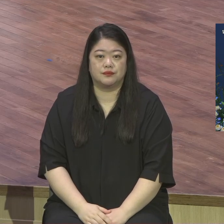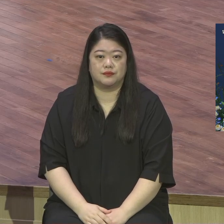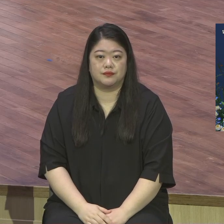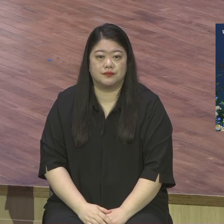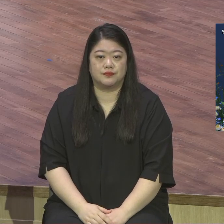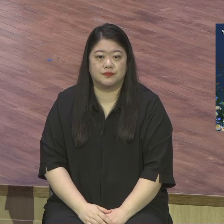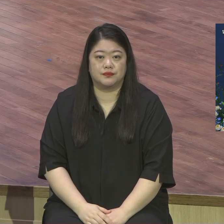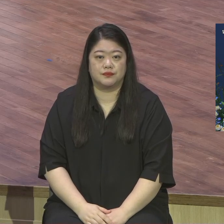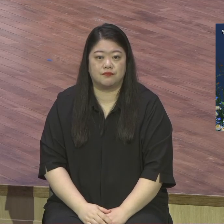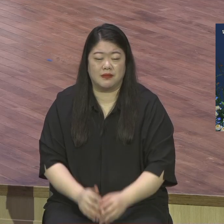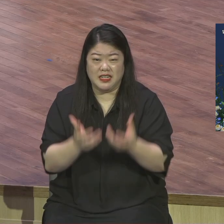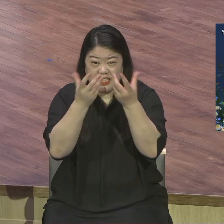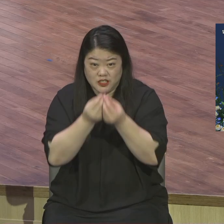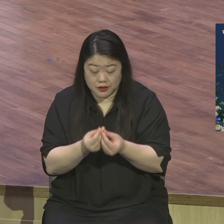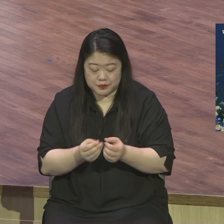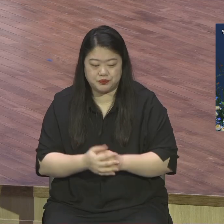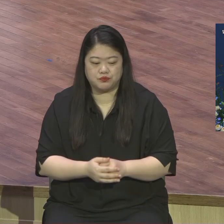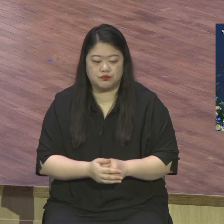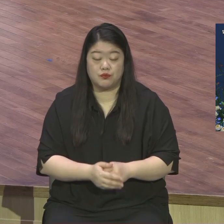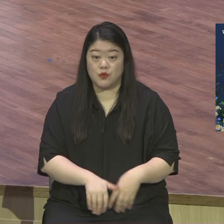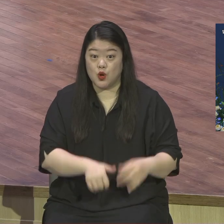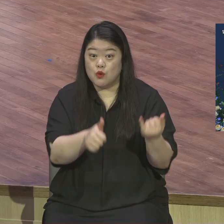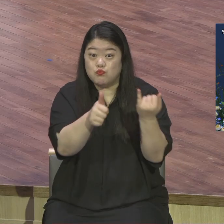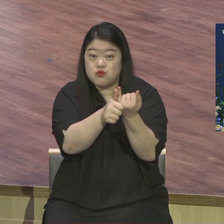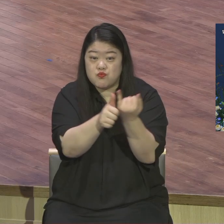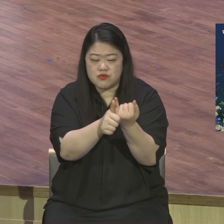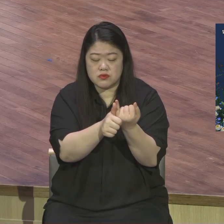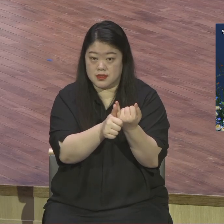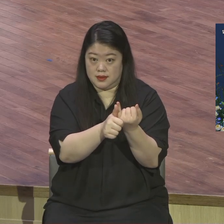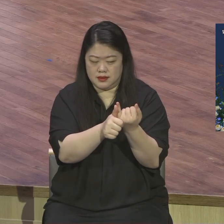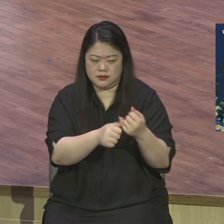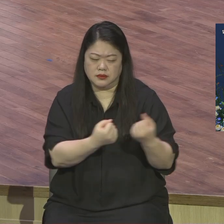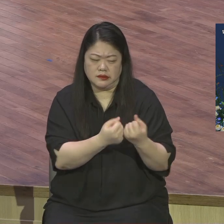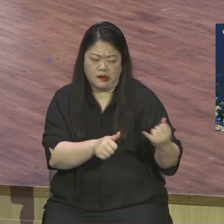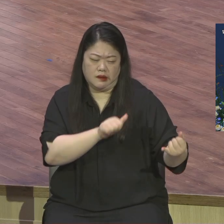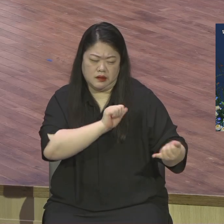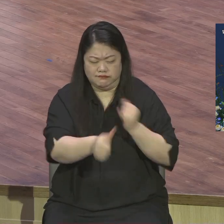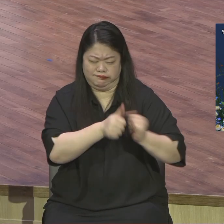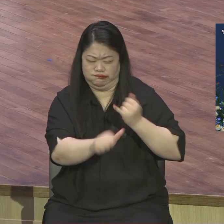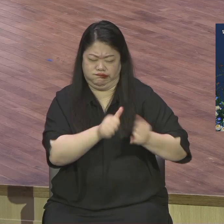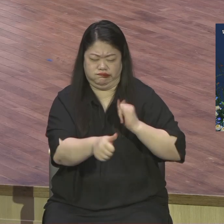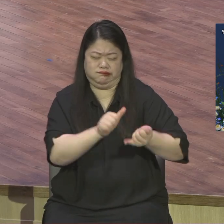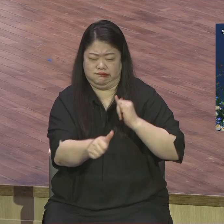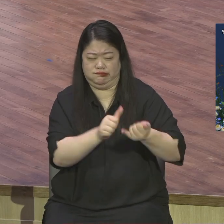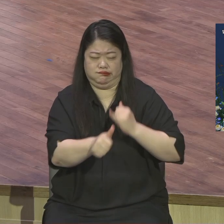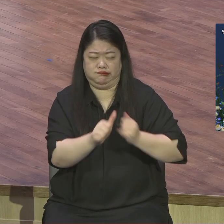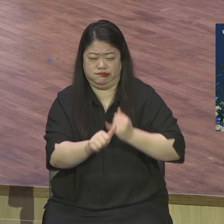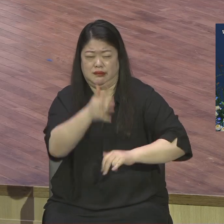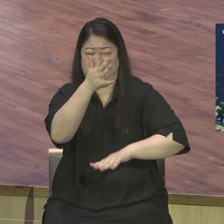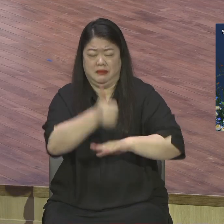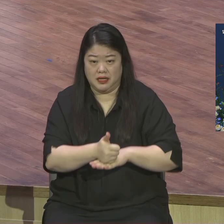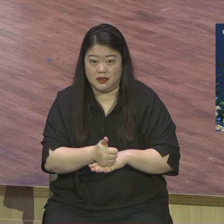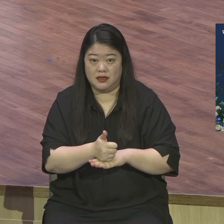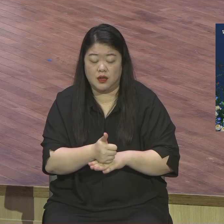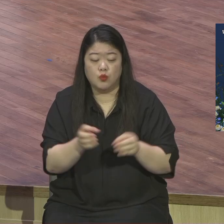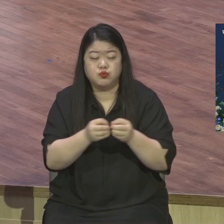예를 들어서 부부가 그렇게 부부 싸움을 했다. 싸움을 하거나 하면서 하는 말이 뭡니까?